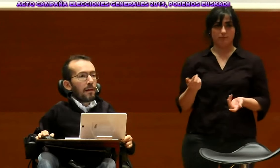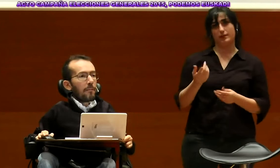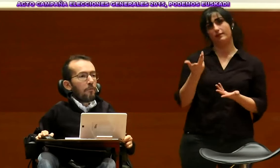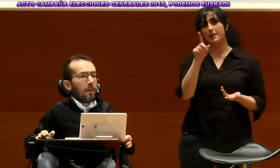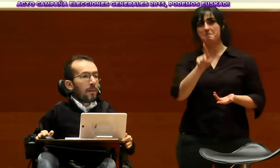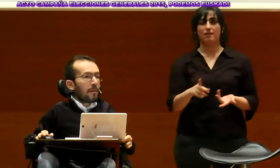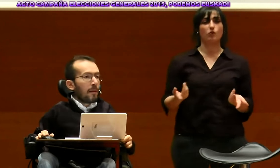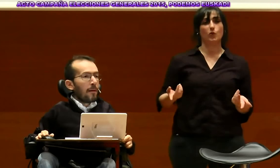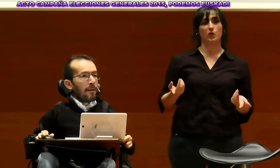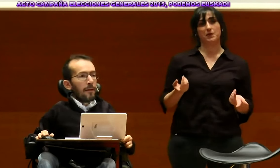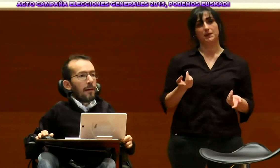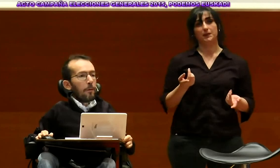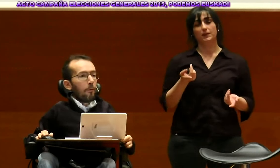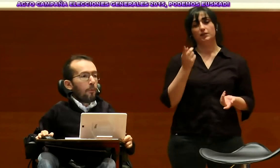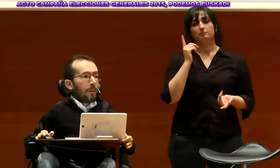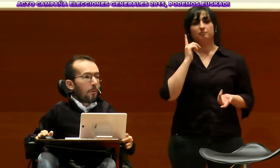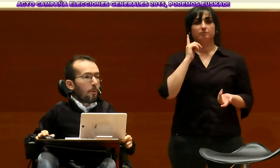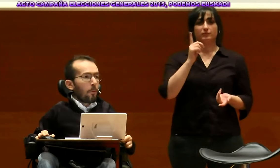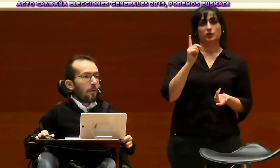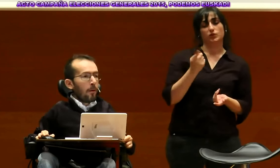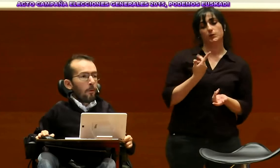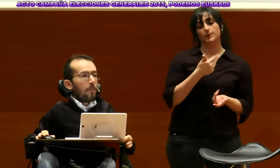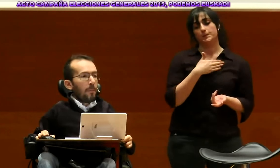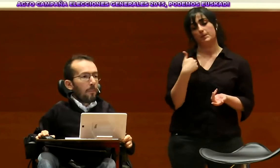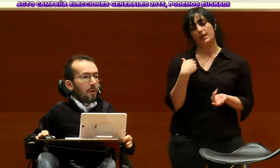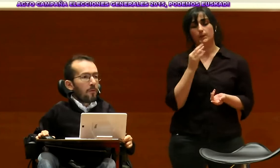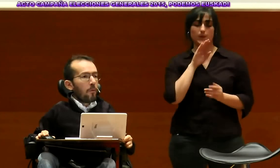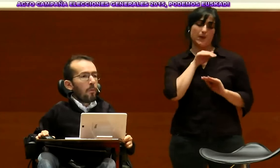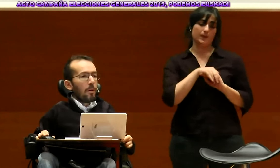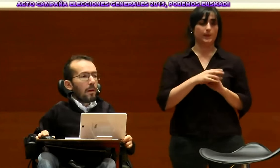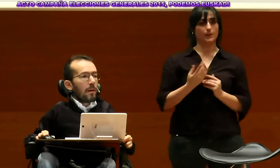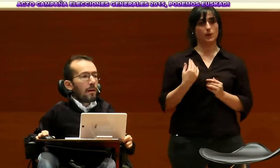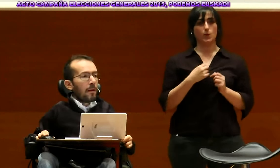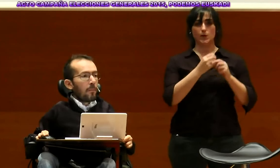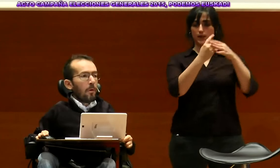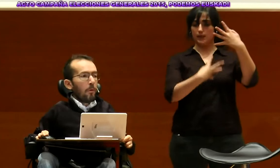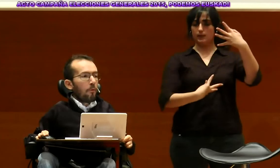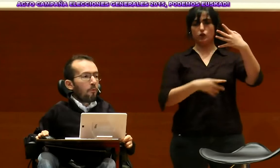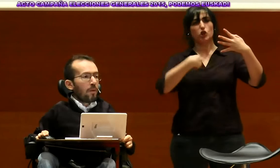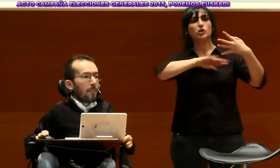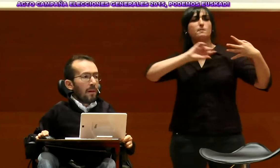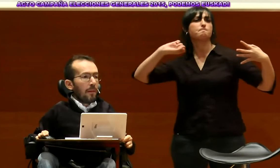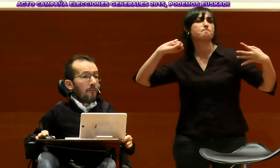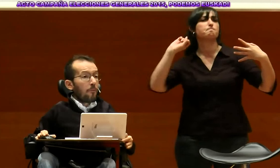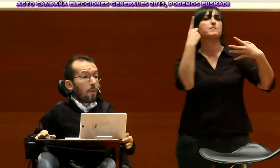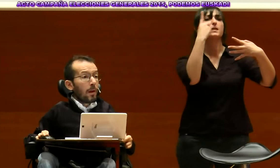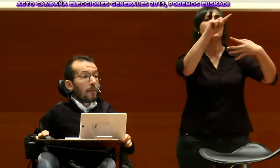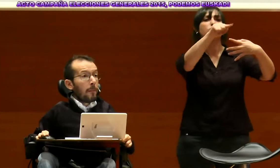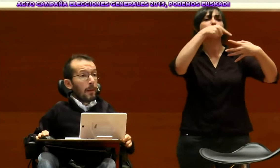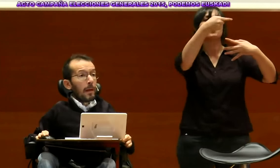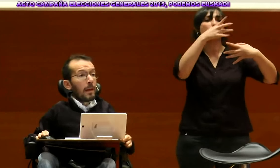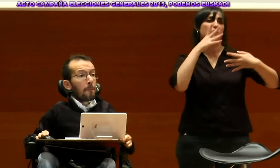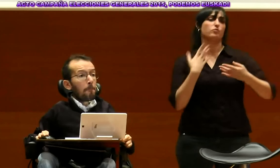y en que solamente nos conformamos con el primer puesto porque no nos gusta perderle al